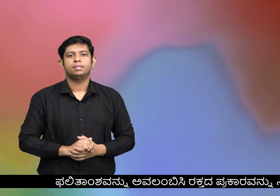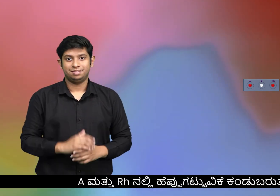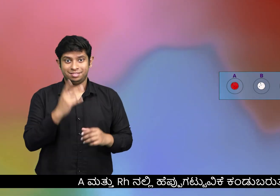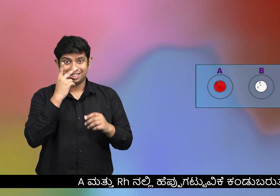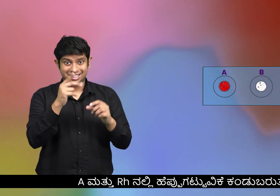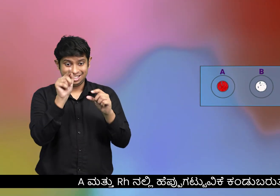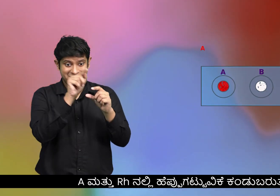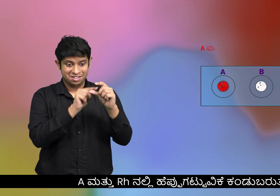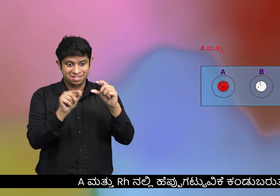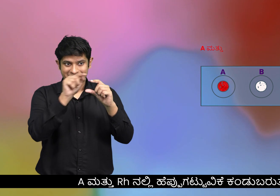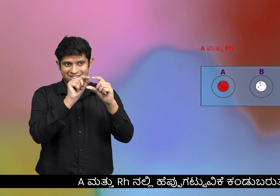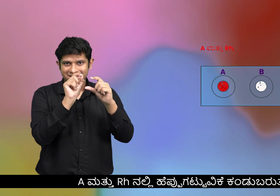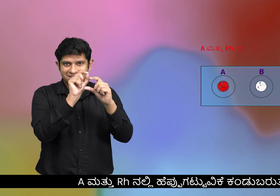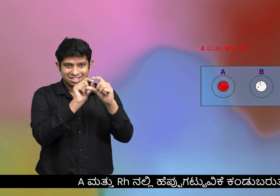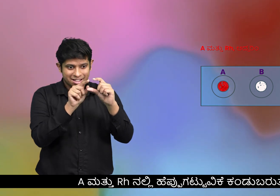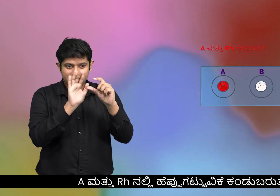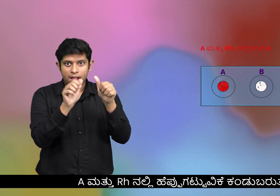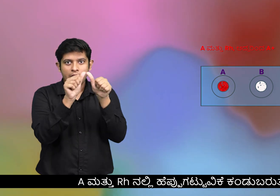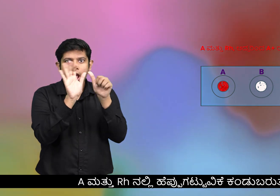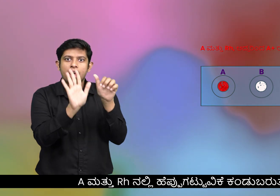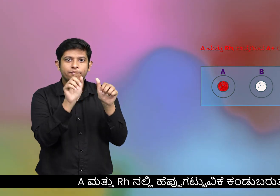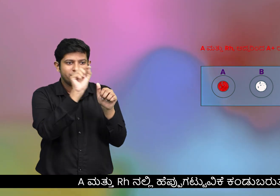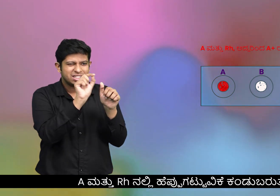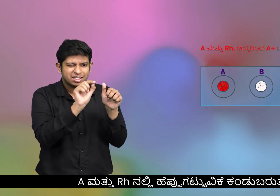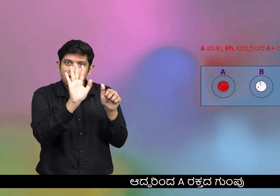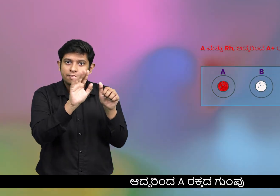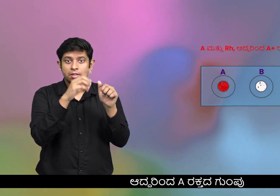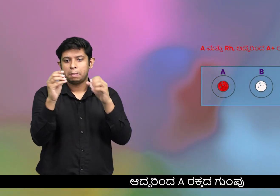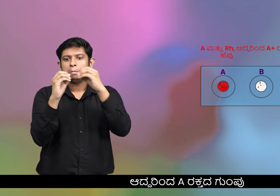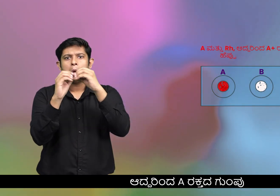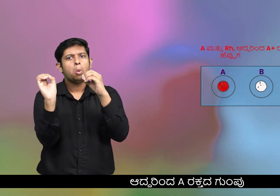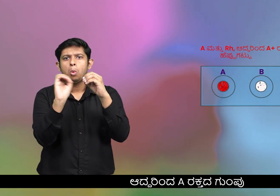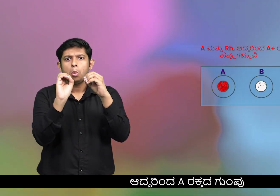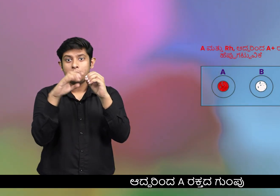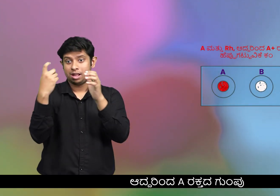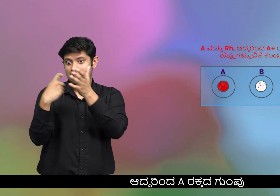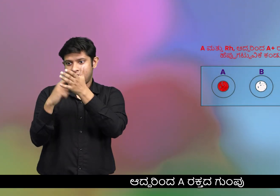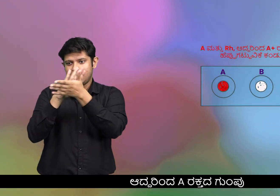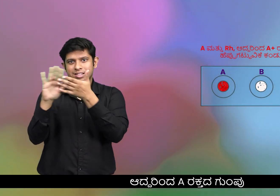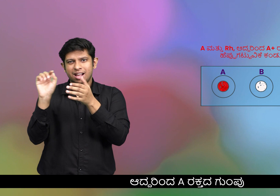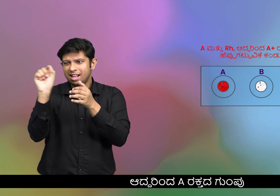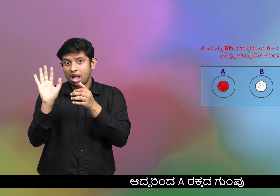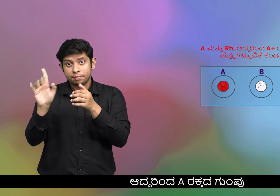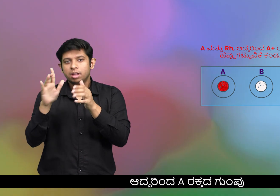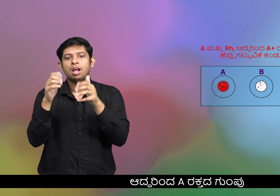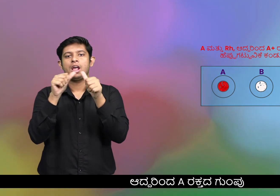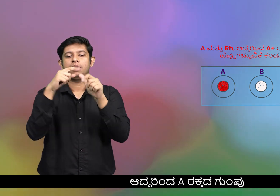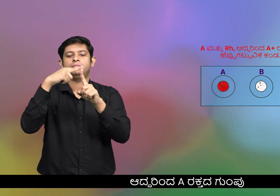A ಮತ್ತು RHನಲ್ಲಿ ಹೆಪ್ಪುಗಟ್ಟುವಿಕೆ ಕಂಡುಬರುತ್ತದೆ, ಆದ್ದರಿಂದ A ರಕ್ತದ ಗುಂಪು.